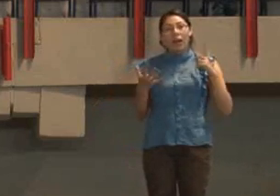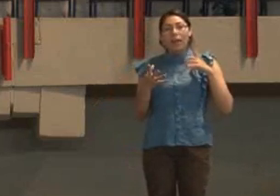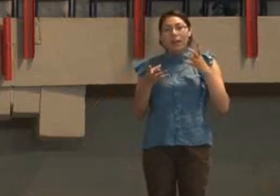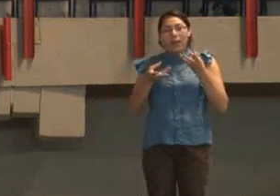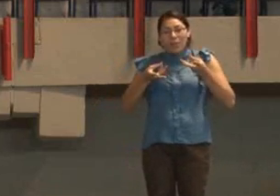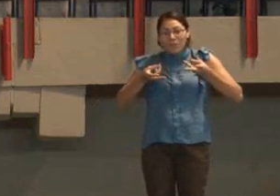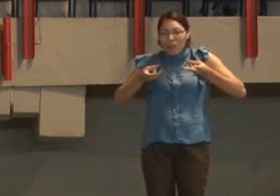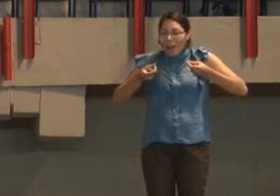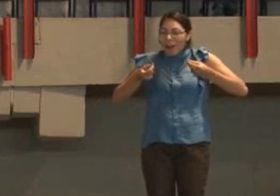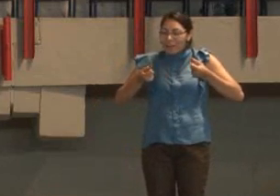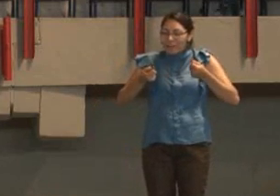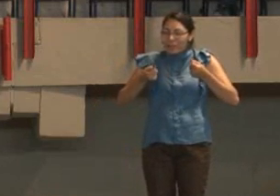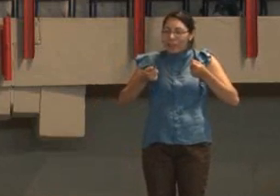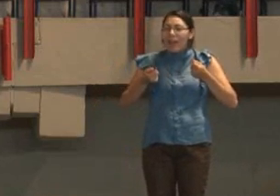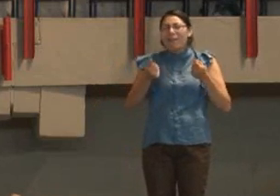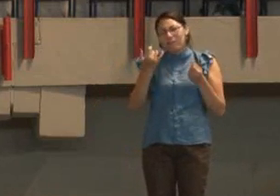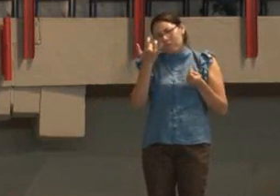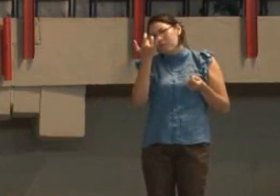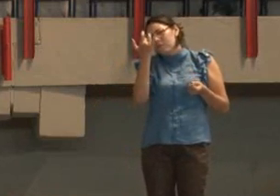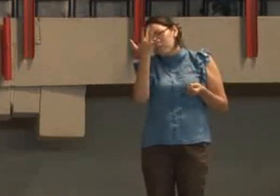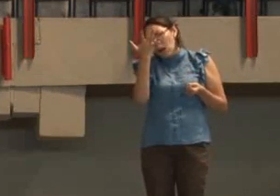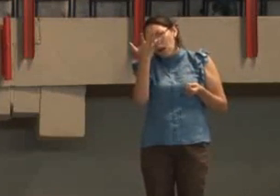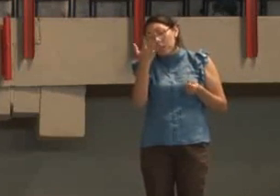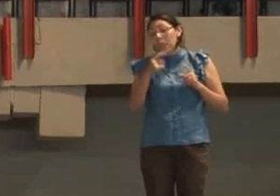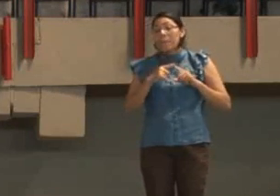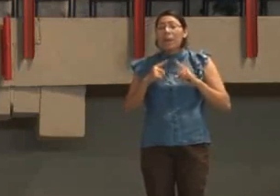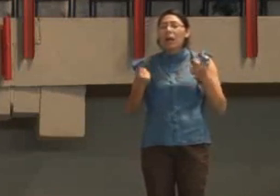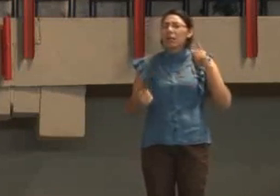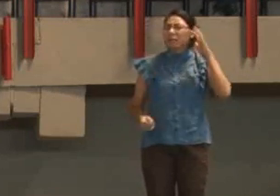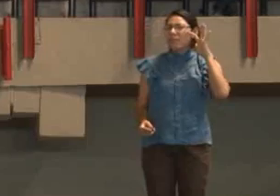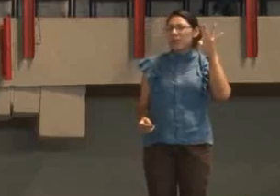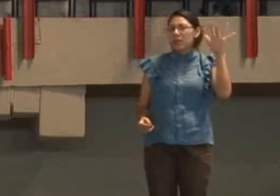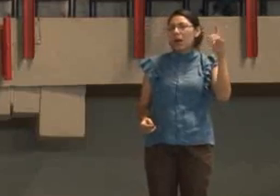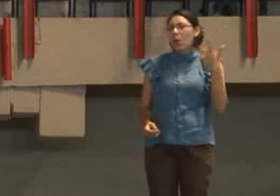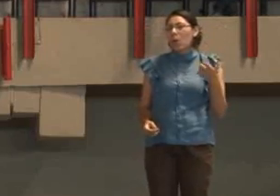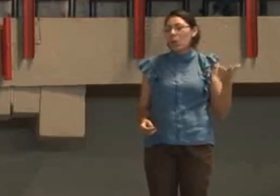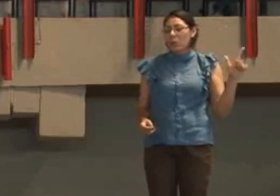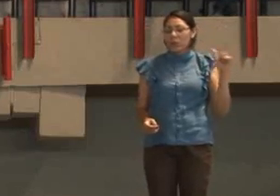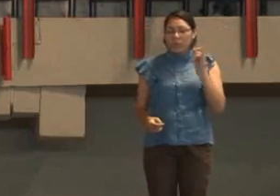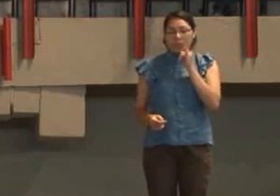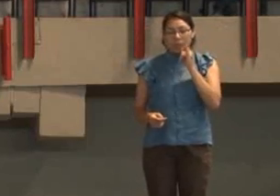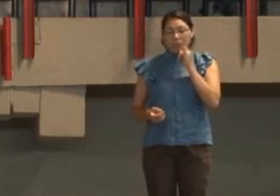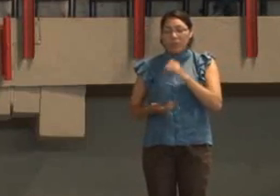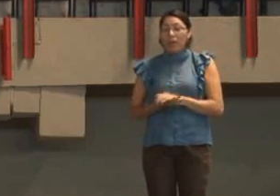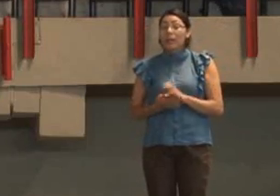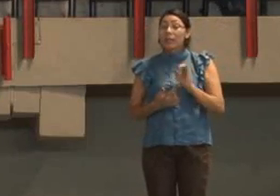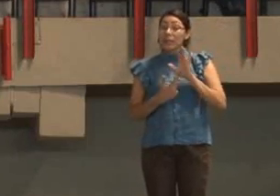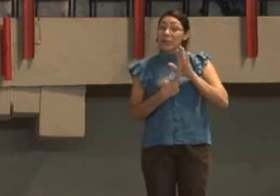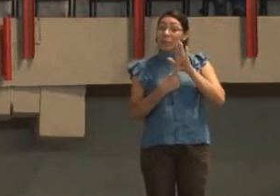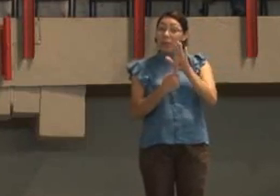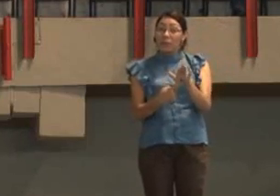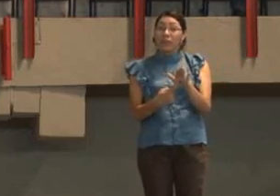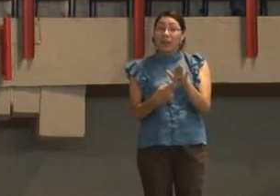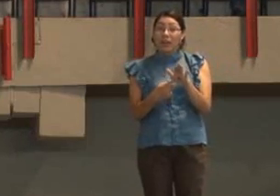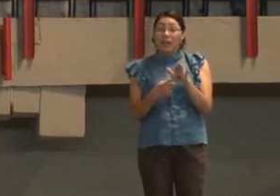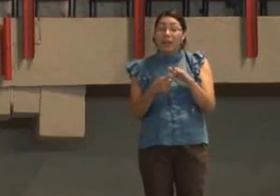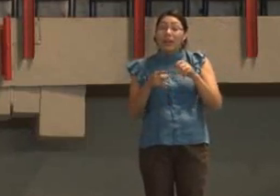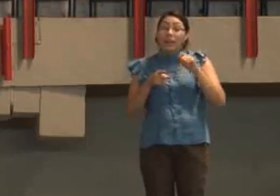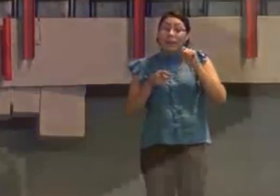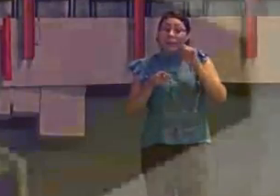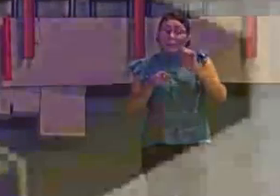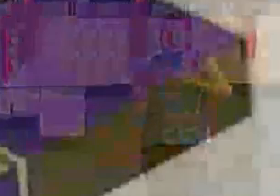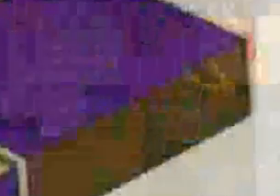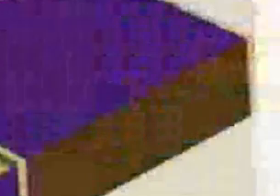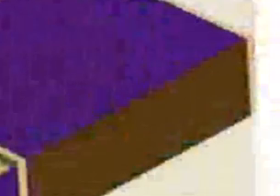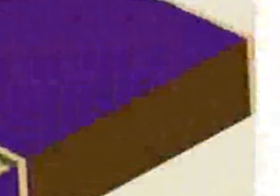do jeito que eu estou propondo aqui para vocês, é fácil. Agora, vamos pensar em uma outra situação. E se eu mostrar para vocês, por exemplo, uma caixa de